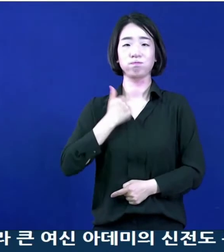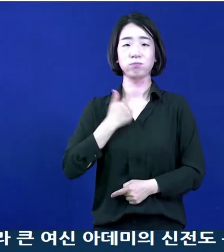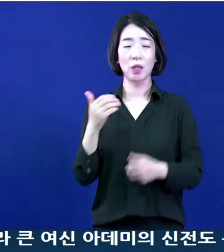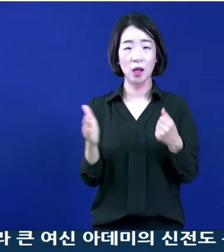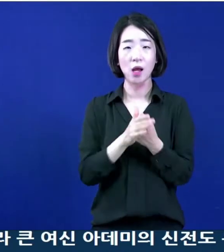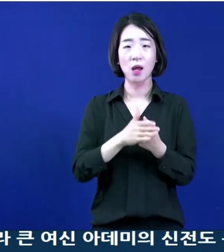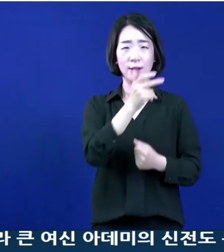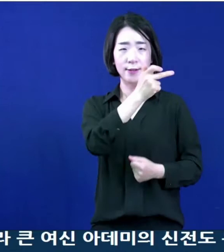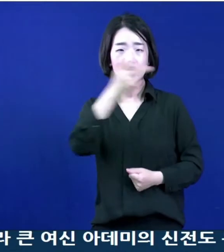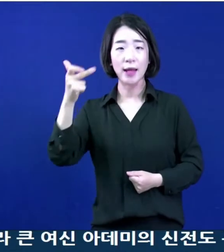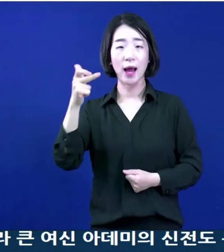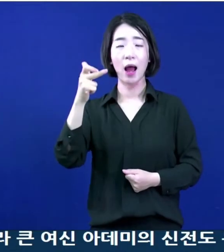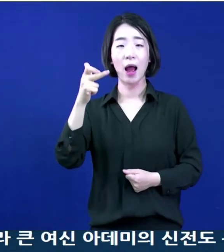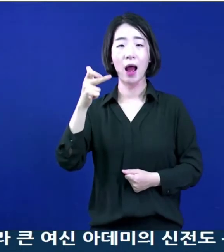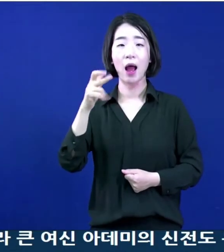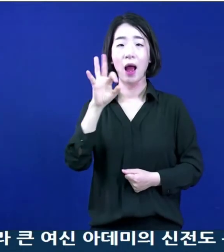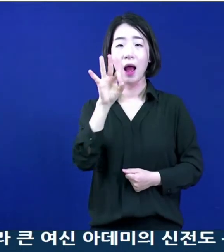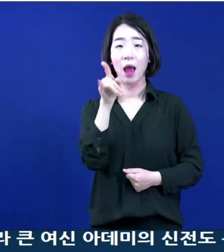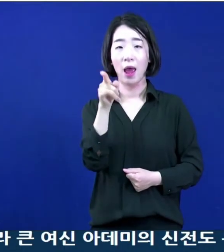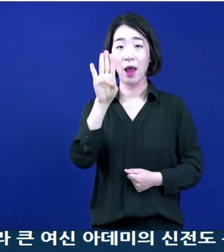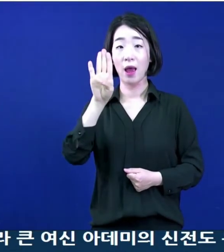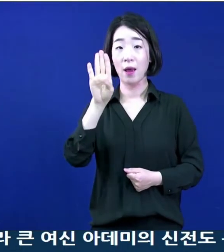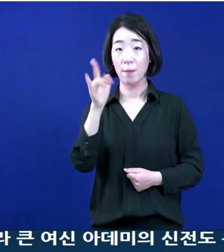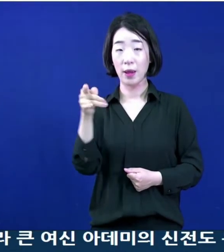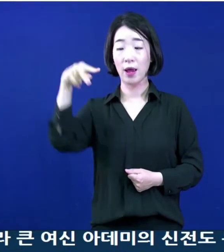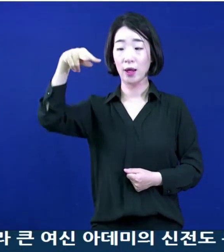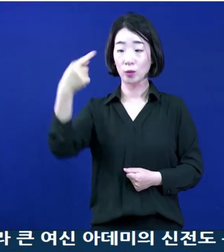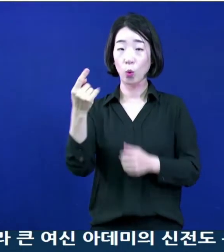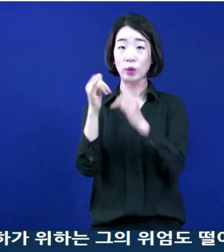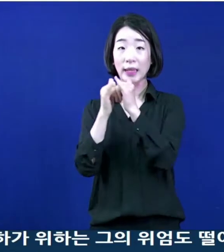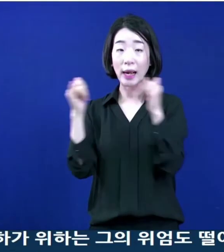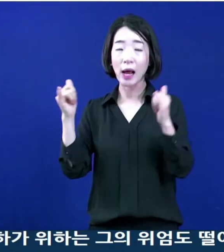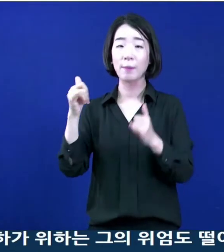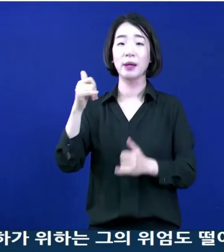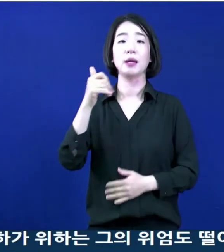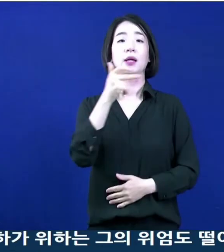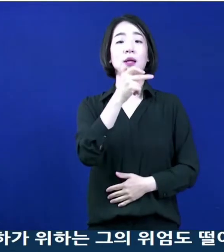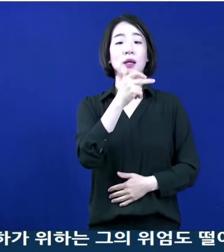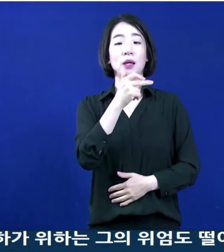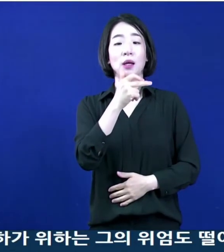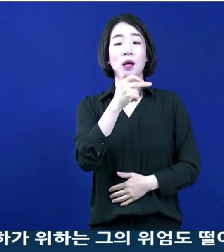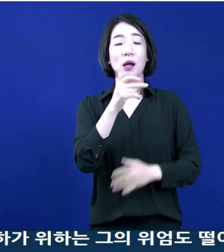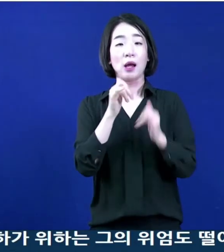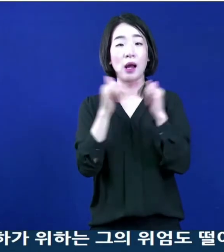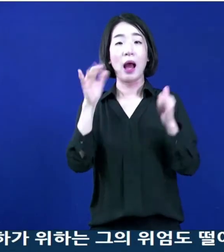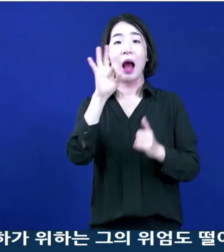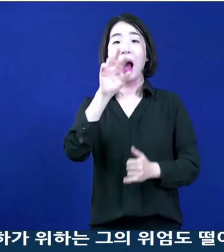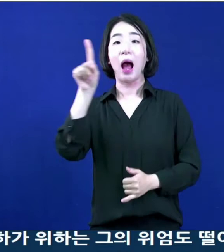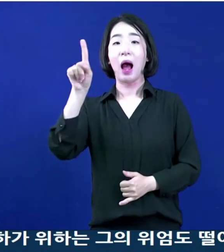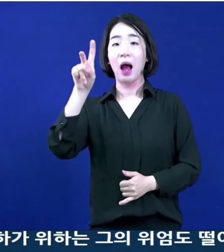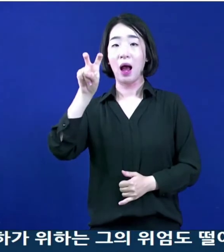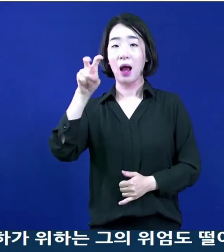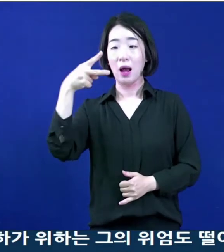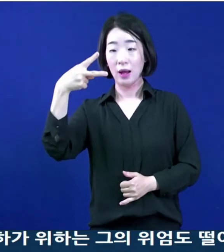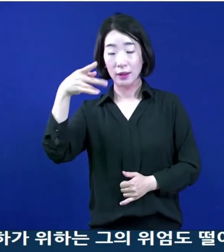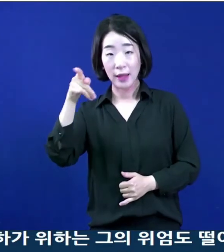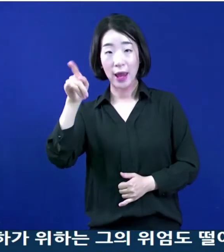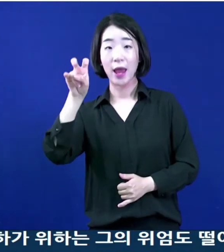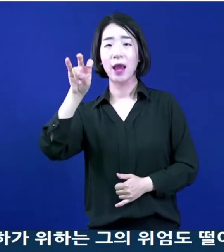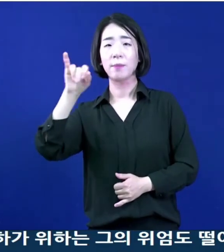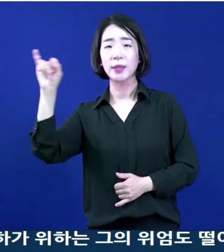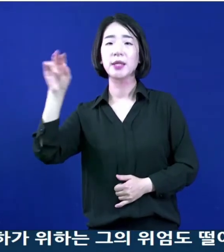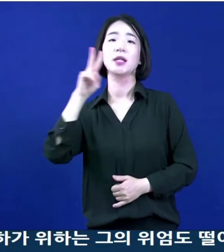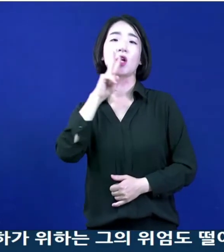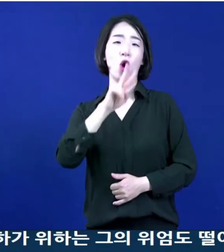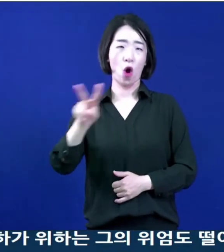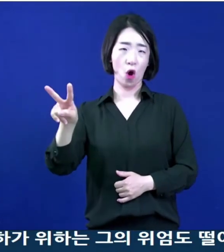에베소 사람의 아데미여 하니, 요 말씀 좀 눈여겨보세요. 크다 에베소 사람의 아데미여, 이것이 그 당시에 종교의식이라고